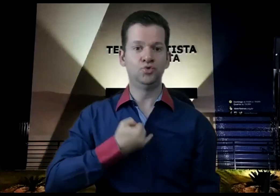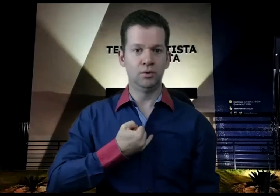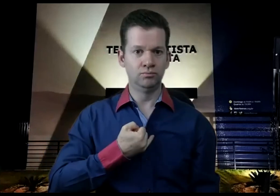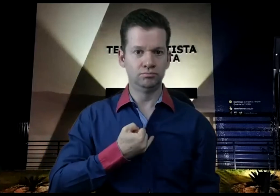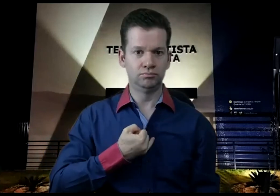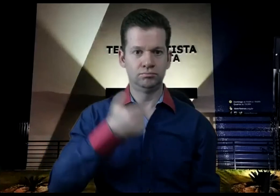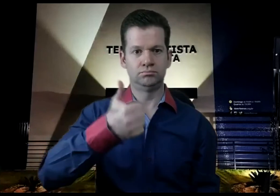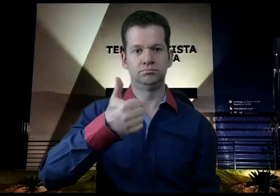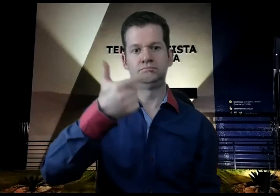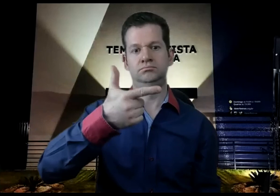João.